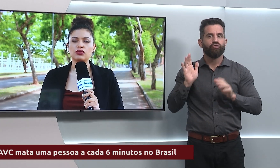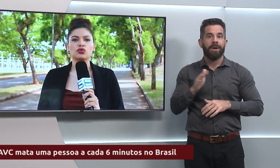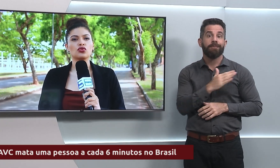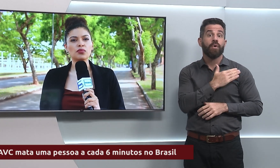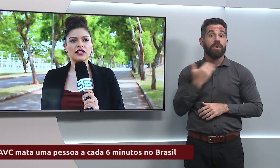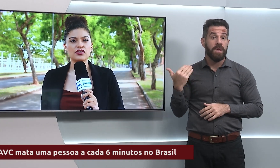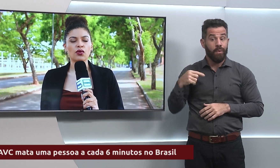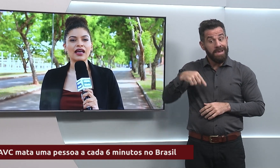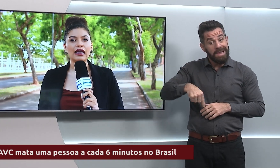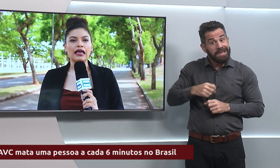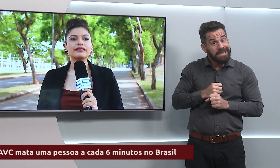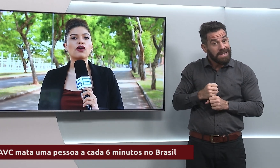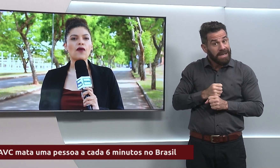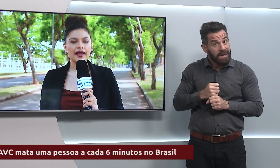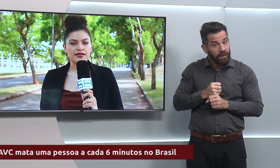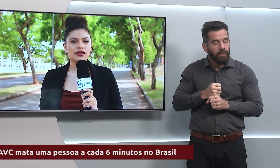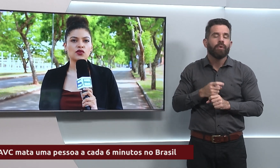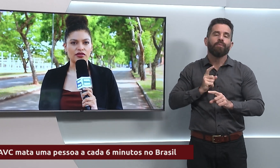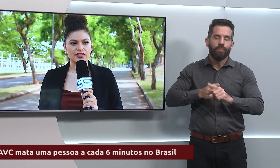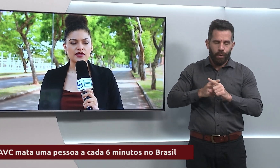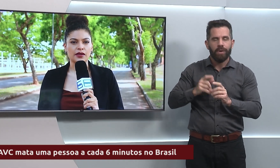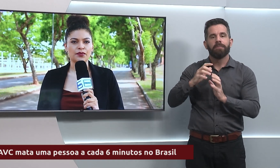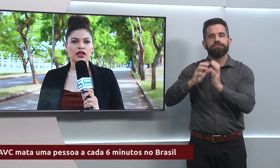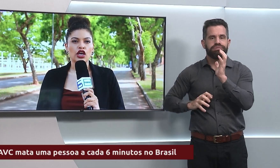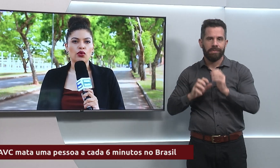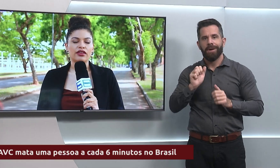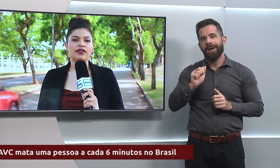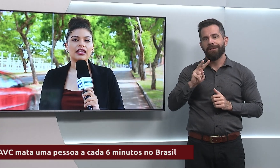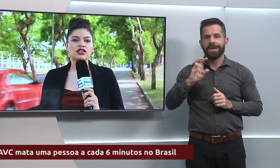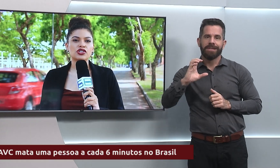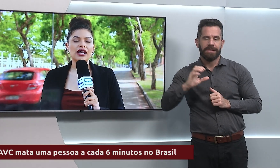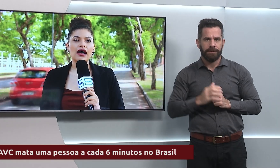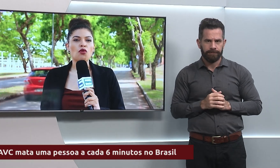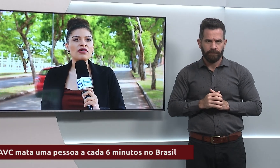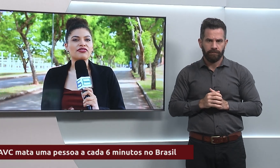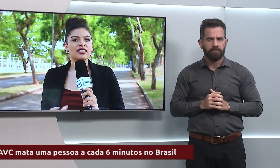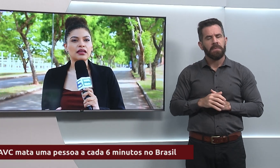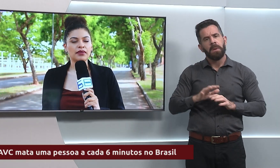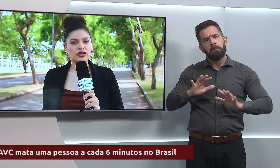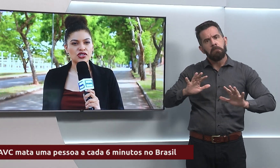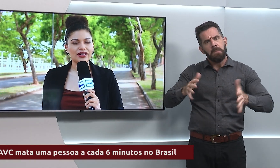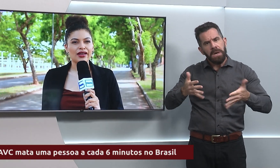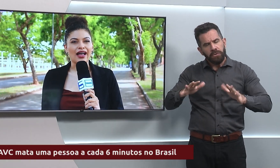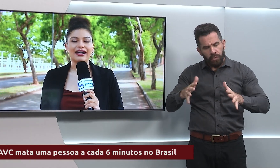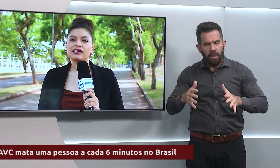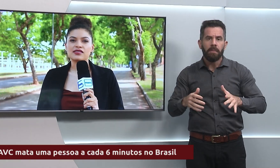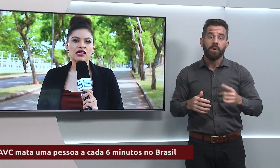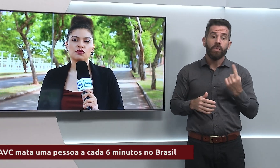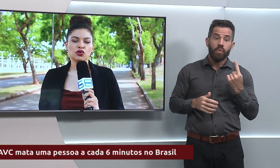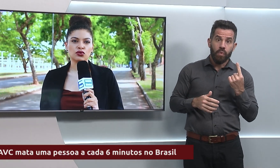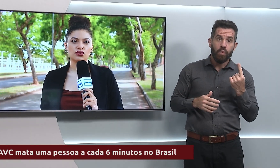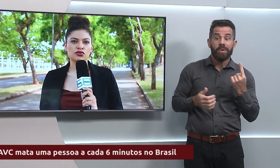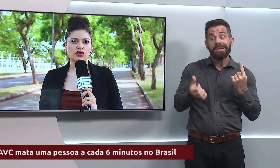no Brasil em decorrência do AVC, o equivalente a uma vida perdida a cada 6 minutos.